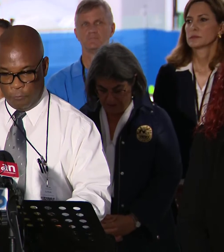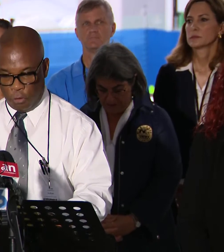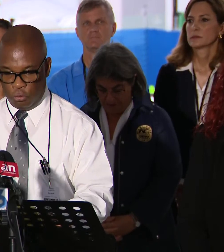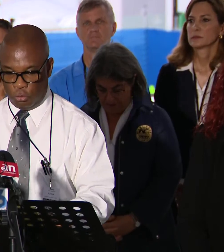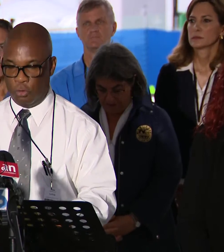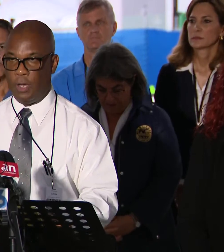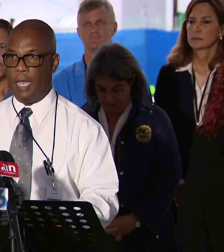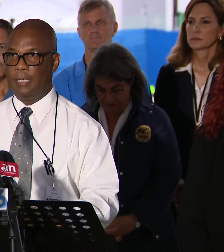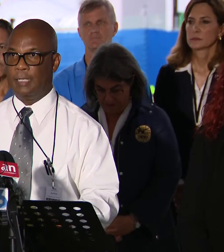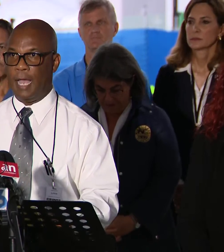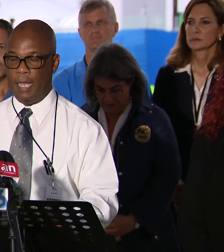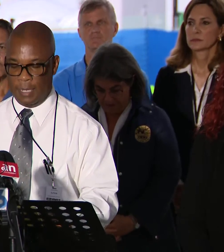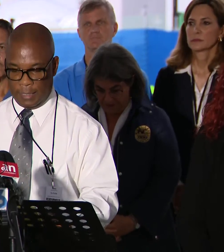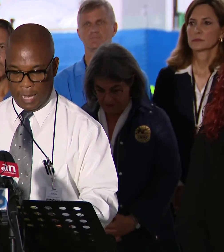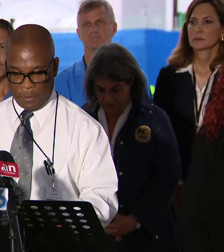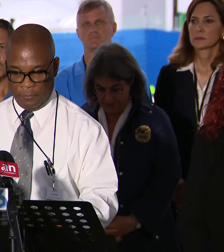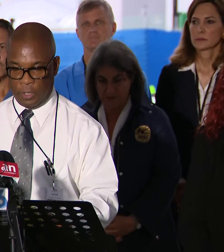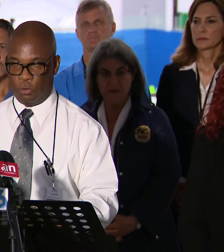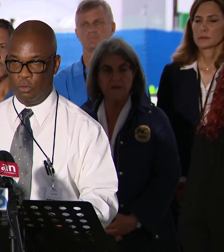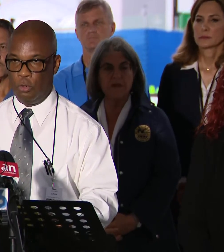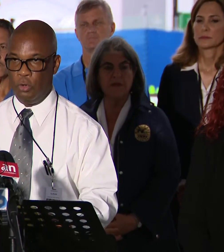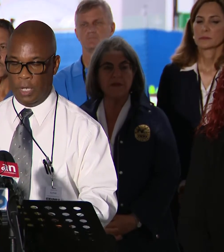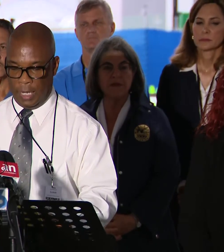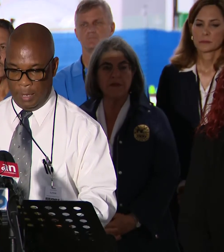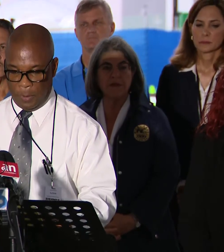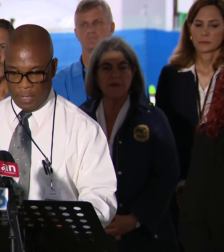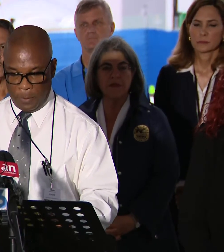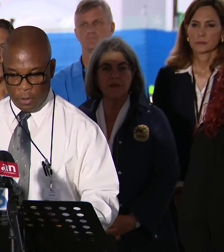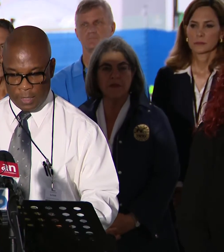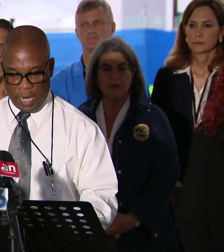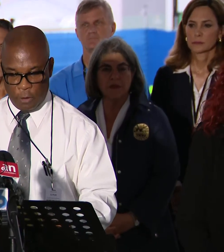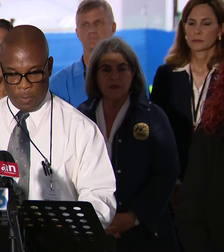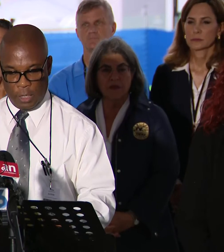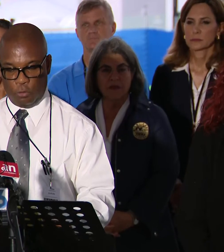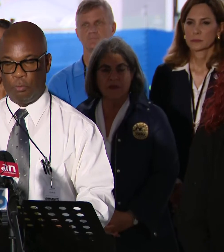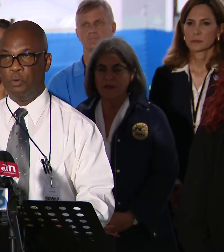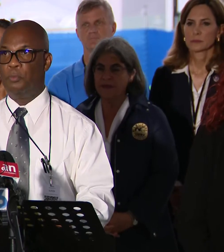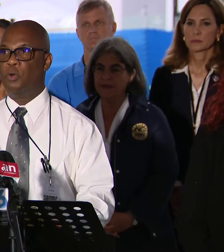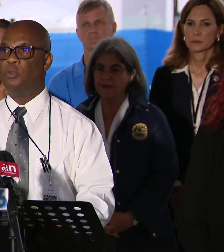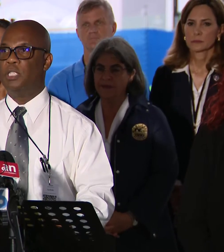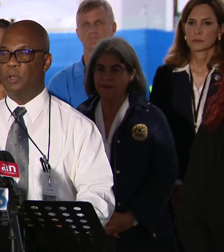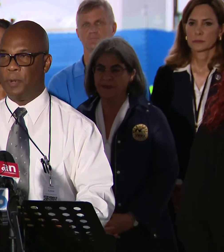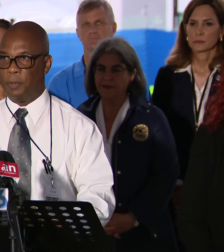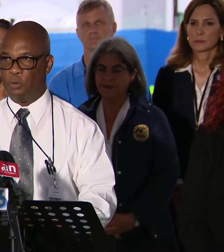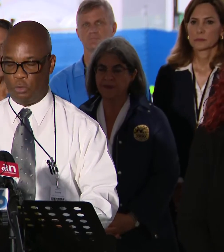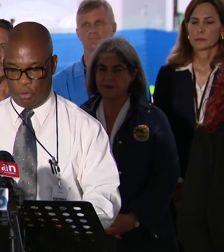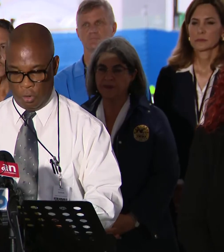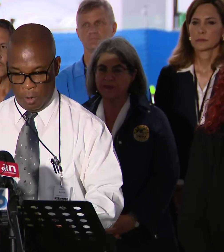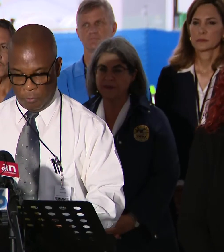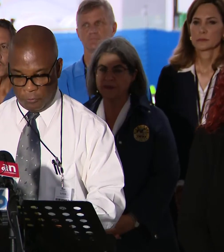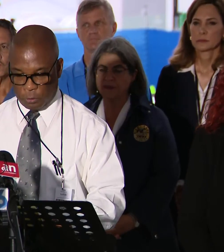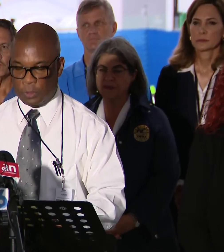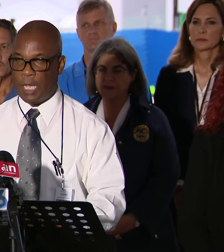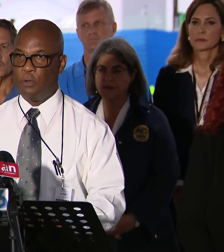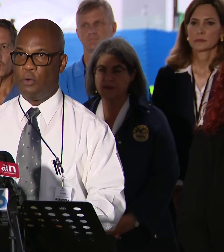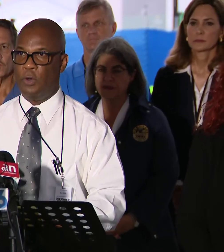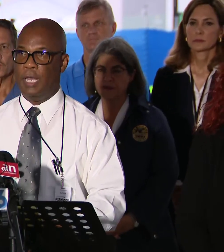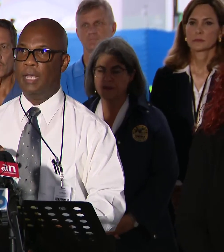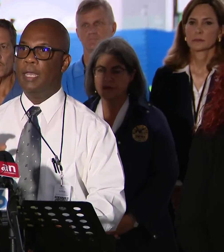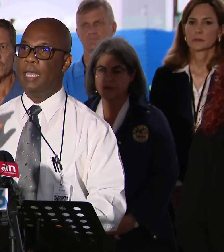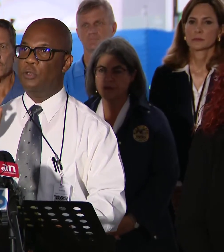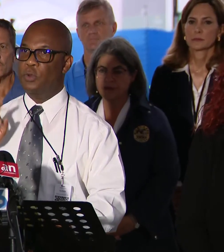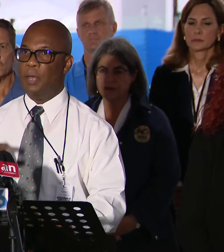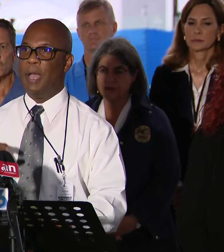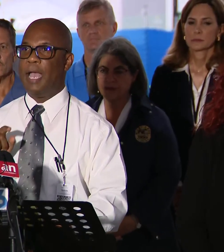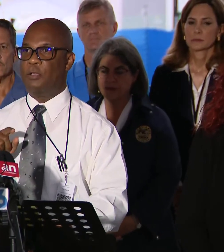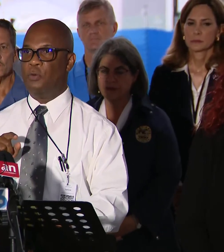surveillé l'évolution ELSA qui a privé sur nous. Et pendant la période, ça a nous demandé tout le monde pour continuer à prendre précaution, pour faire tout ça que nous